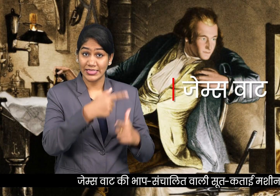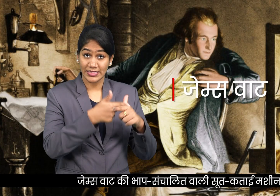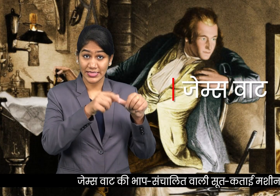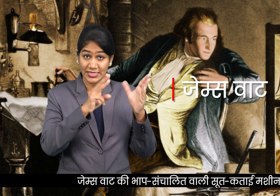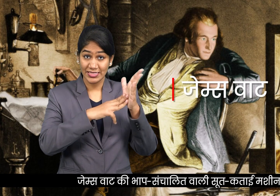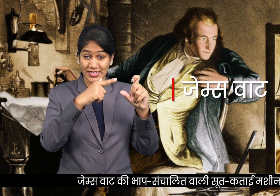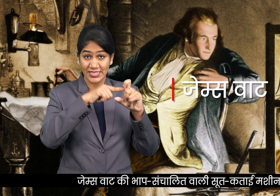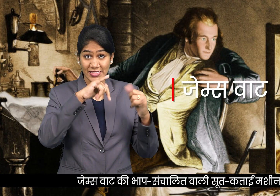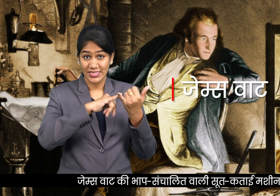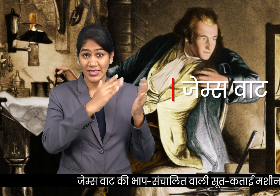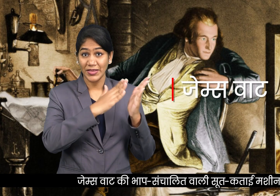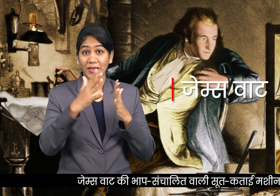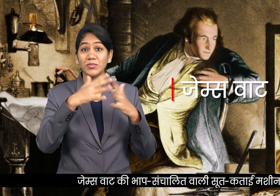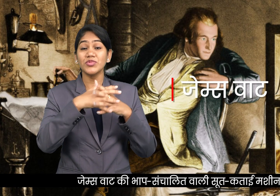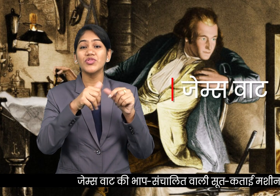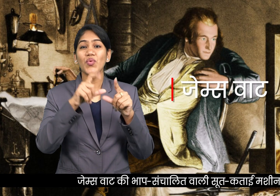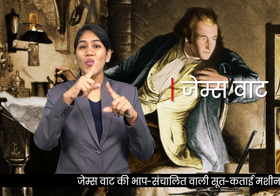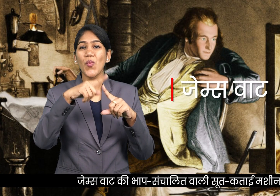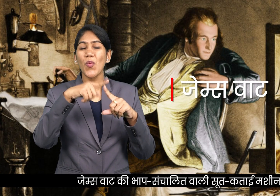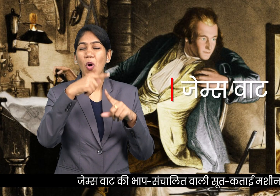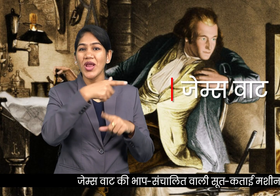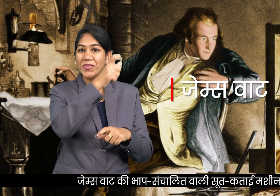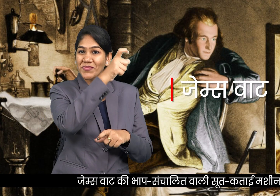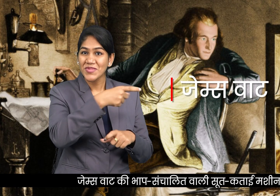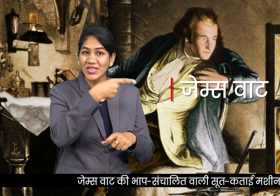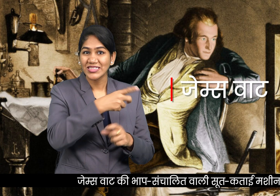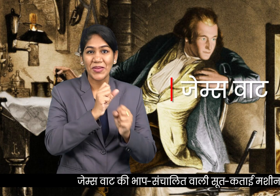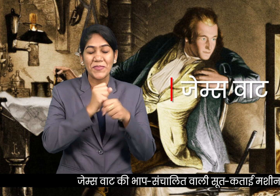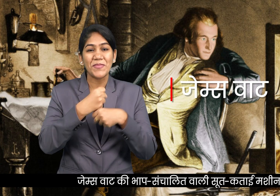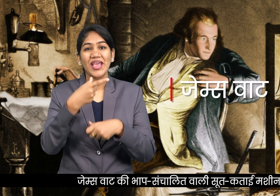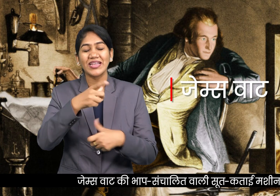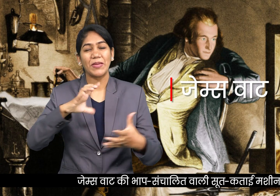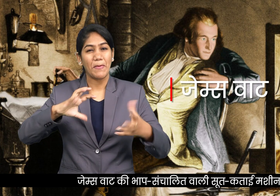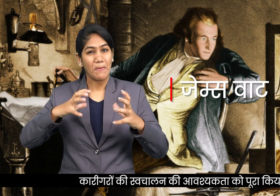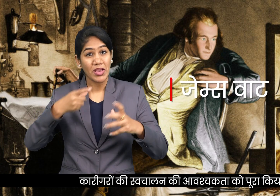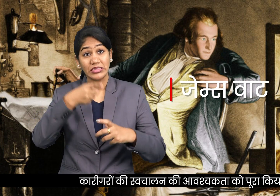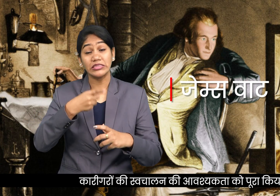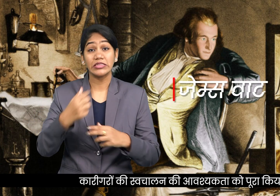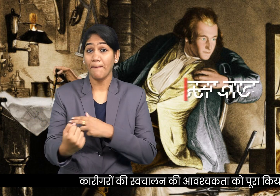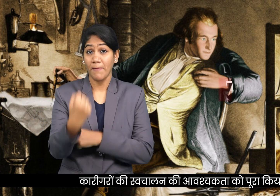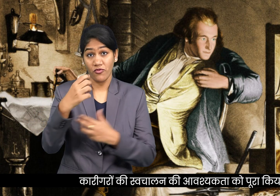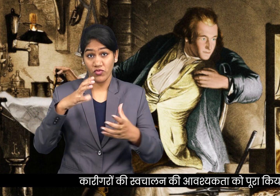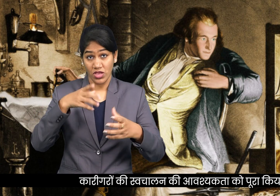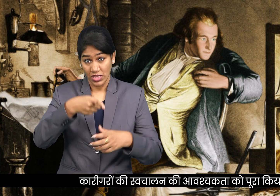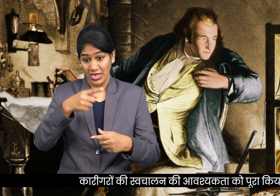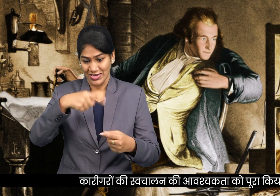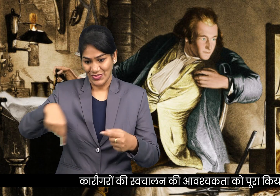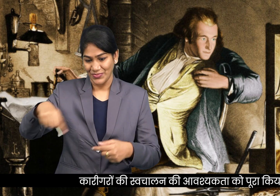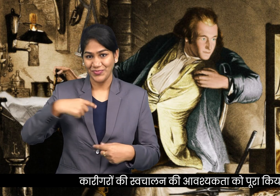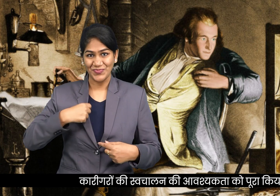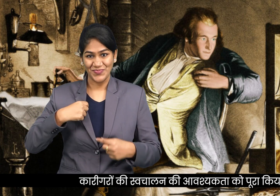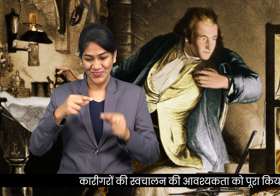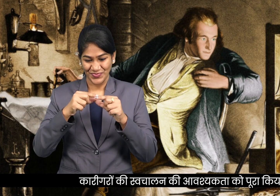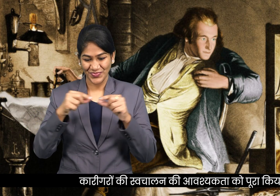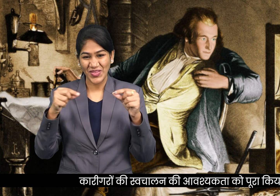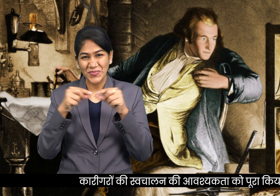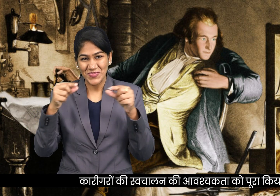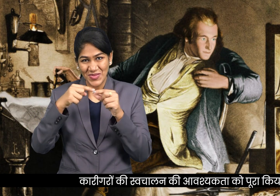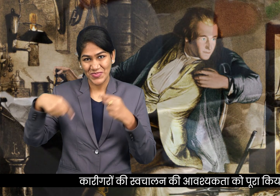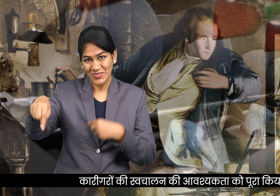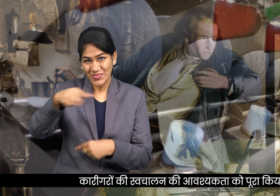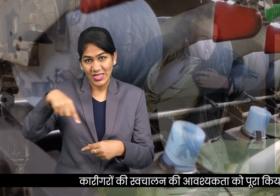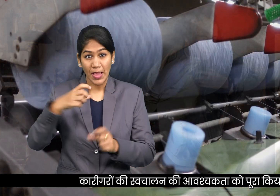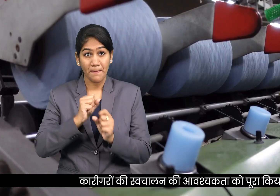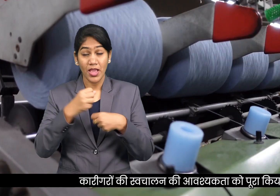जेम्स वॉट की भाप संचालित वाली सूत कताई मशीन ने कारीगरों की स्वचालन की आवश्यकता को